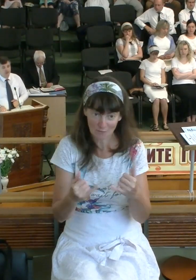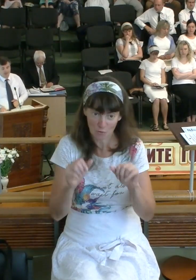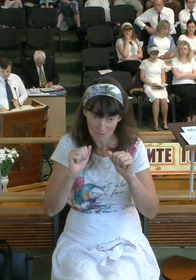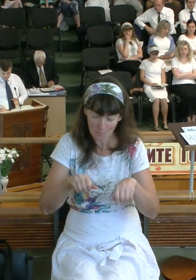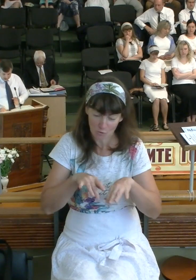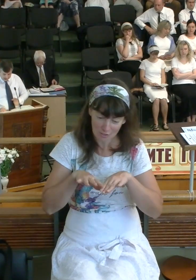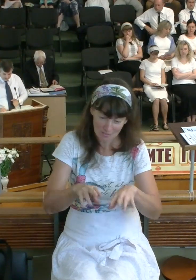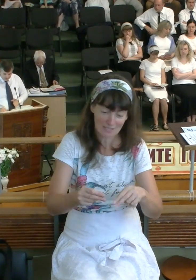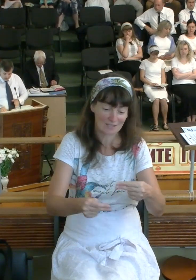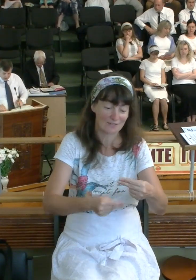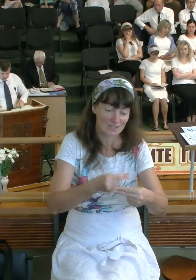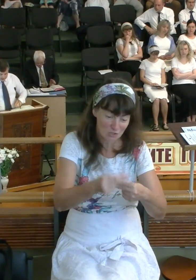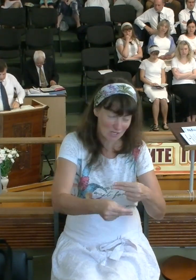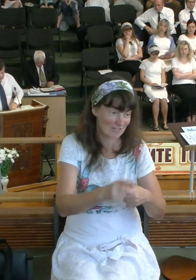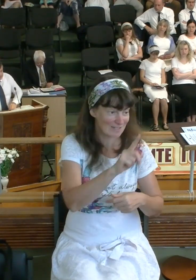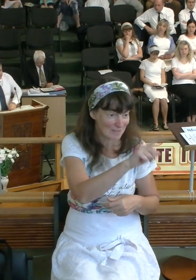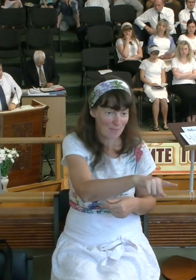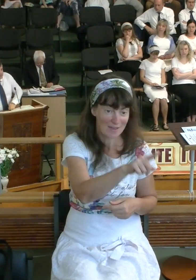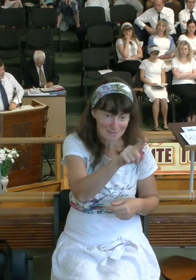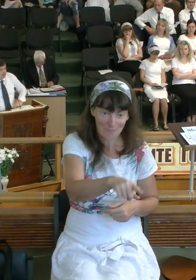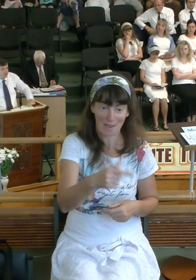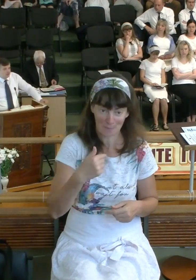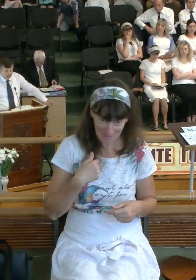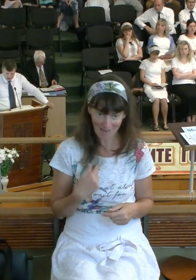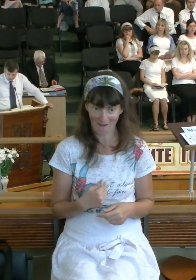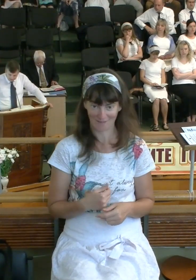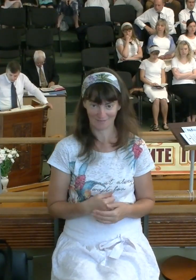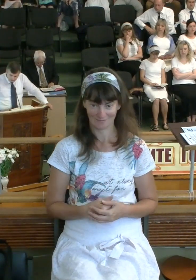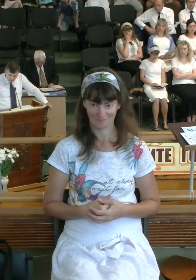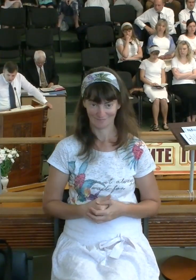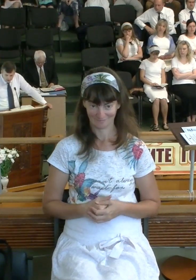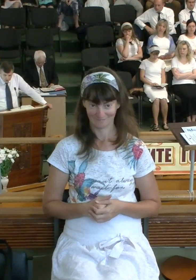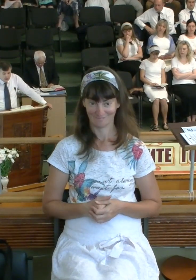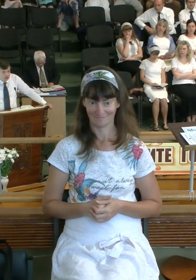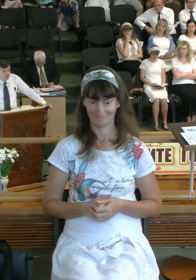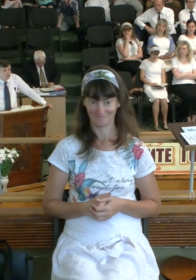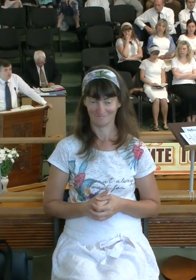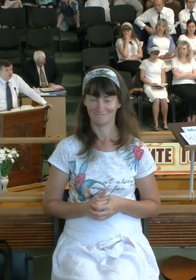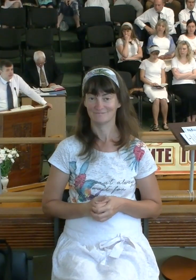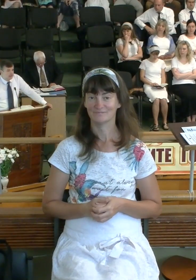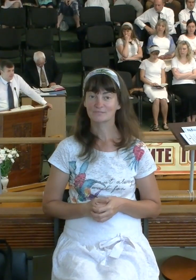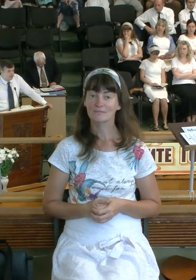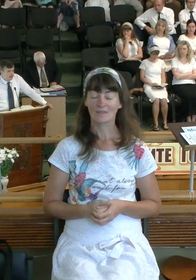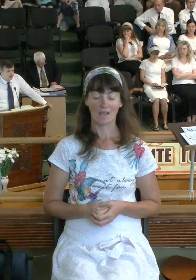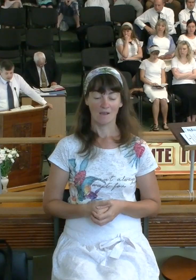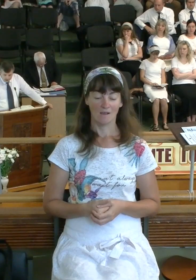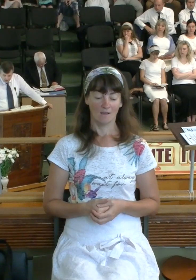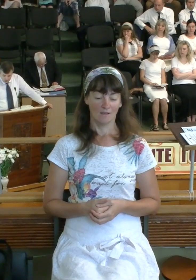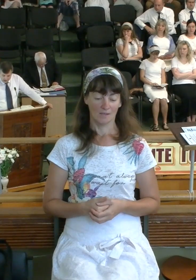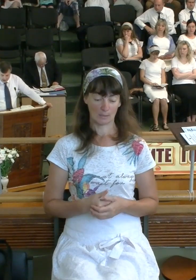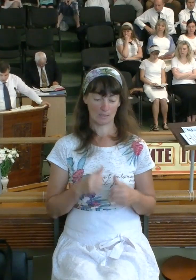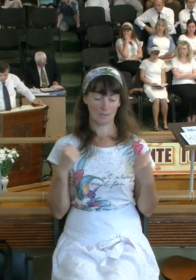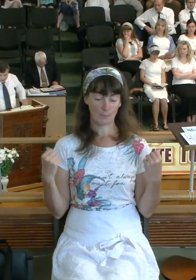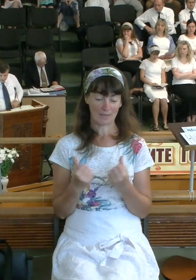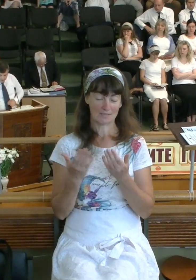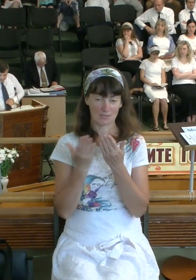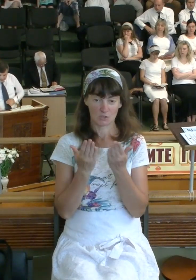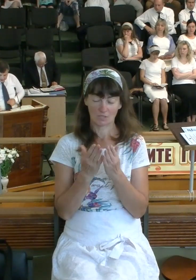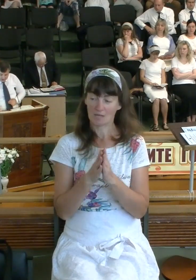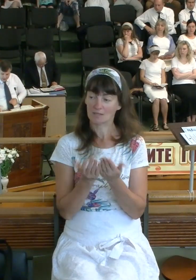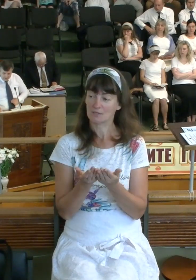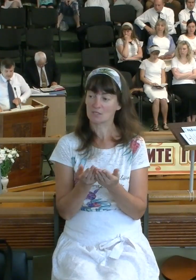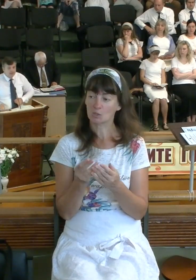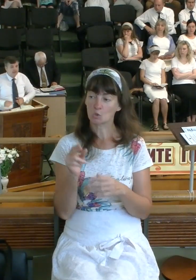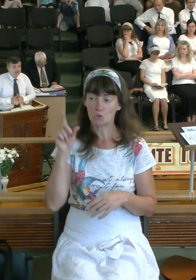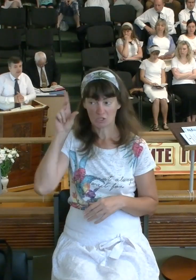действовать через вас. Вы знаете, на этой неделе я читал книгу «Числа». Книга «Числа», вот там в